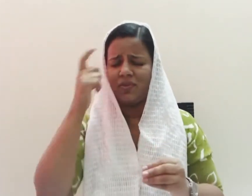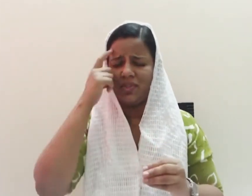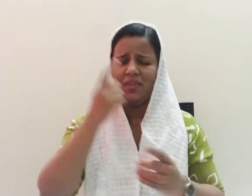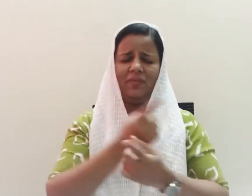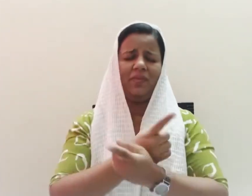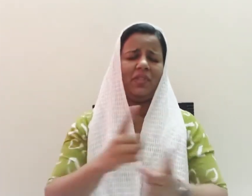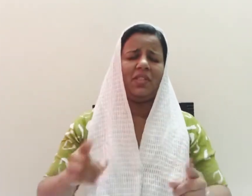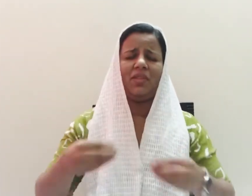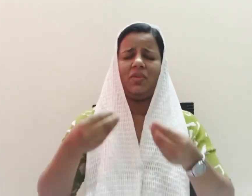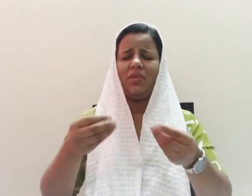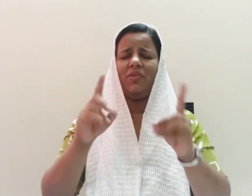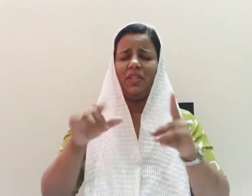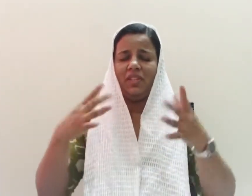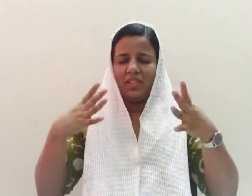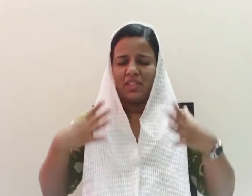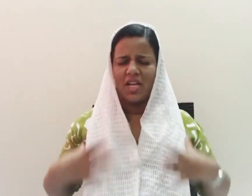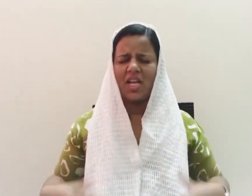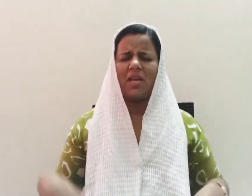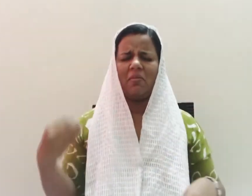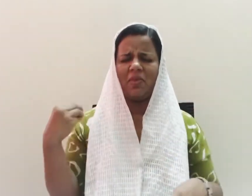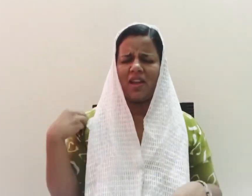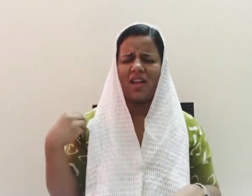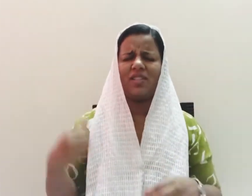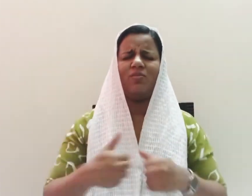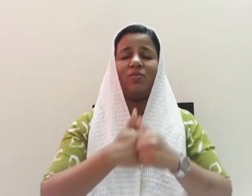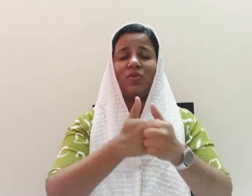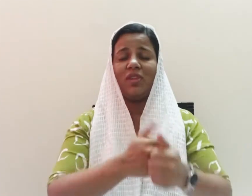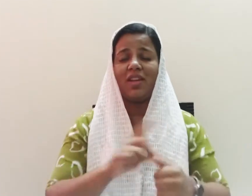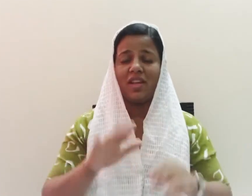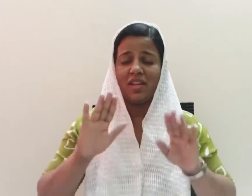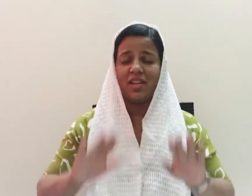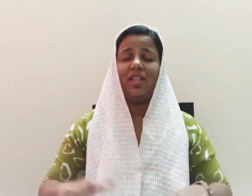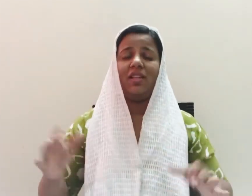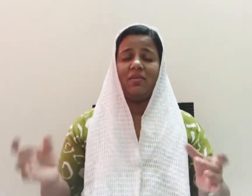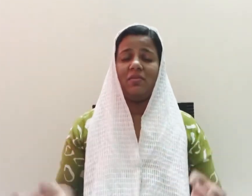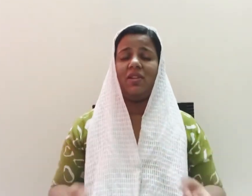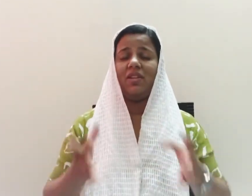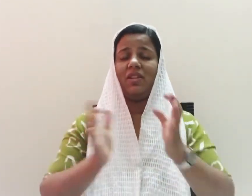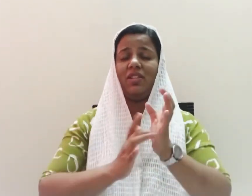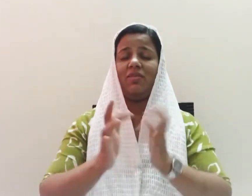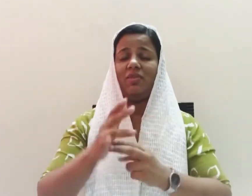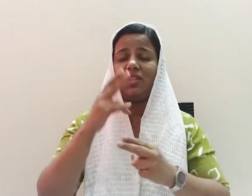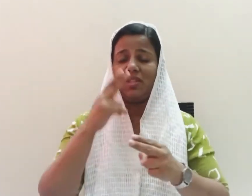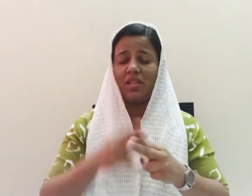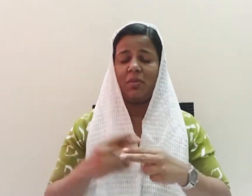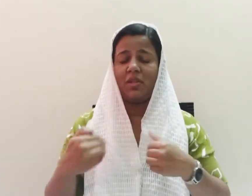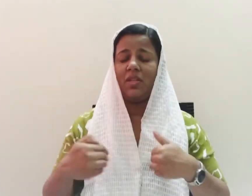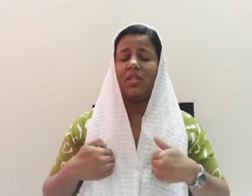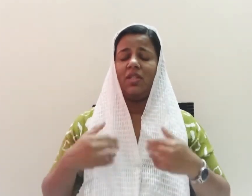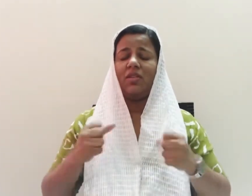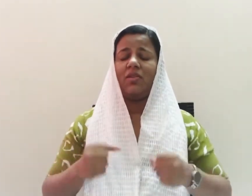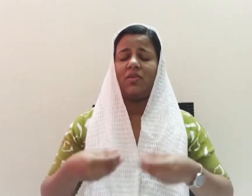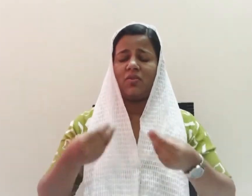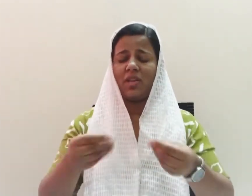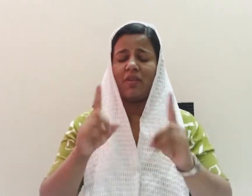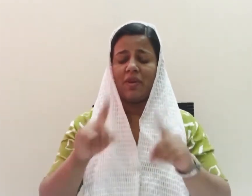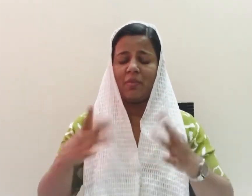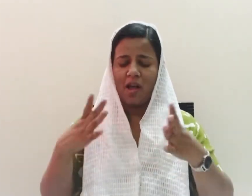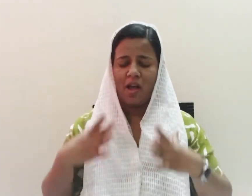അവരെ വിടുവിക്കണമേ കർത്താവെ. ശാരീരികമായ അസ്വസ്ഥതകളിലൂടെ കടന്നു പോകുന്നവർ ഇന്ന് പകൽക്കാലം യേശു ക്രിസ്തുവിൻ്റെ നാമത്തിൽ സൗഖ്യമാകട്ടെ, ആരോഗ്യം